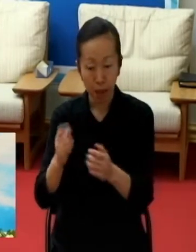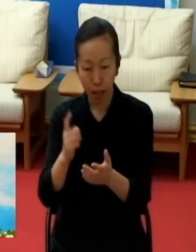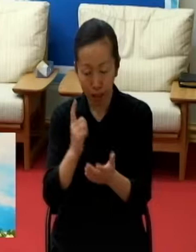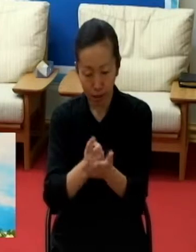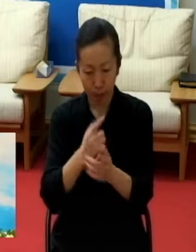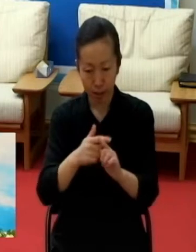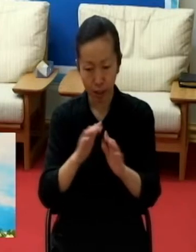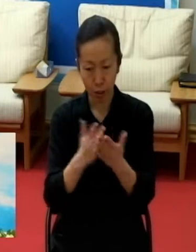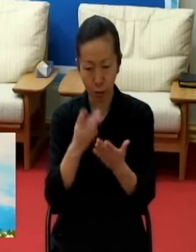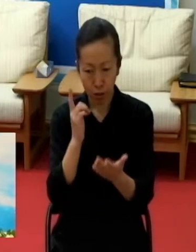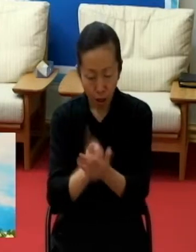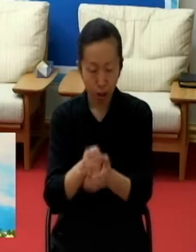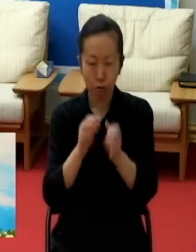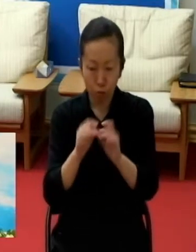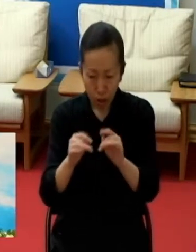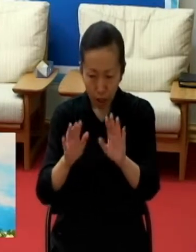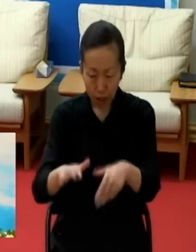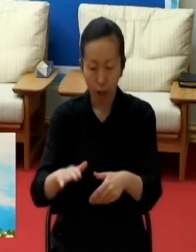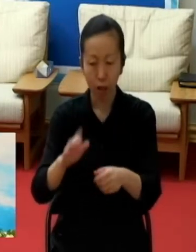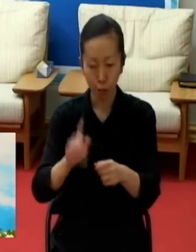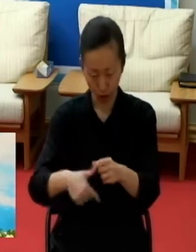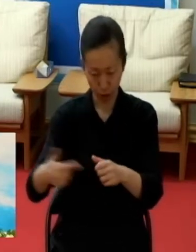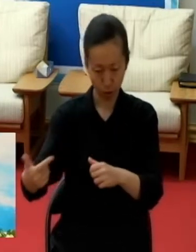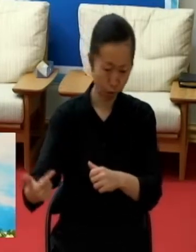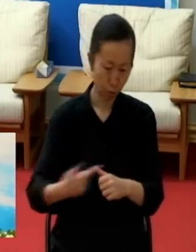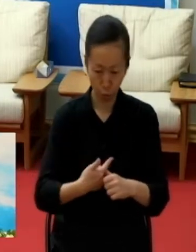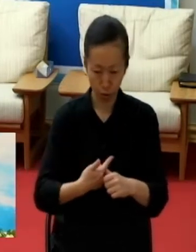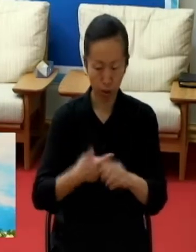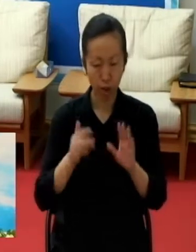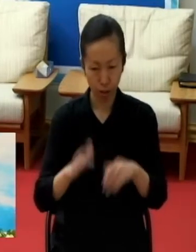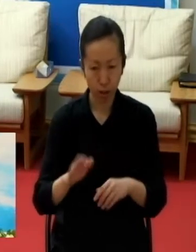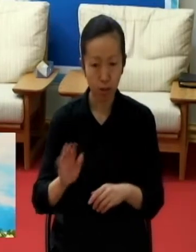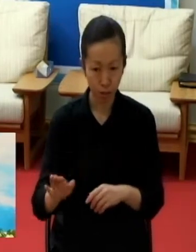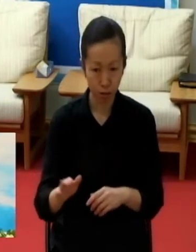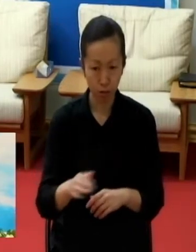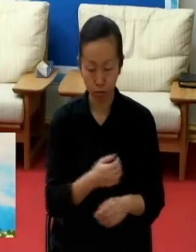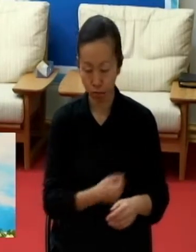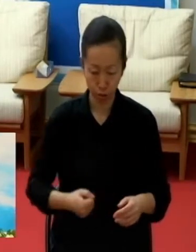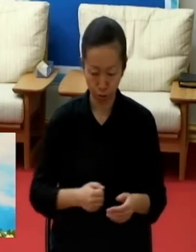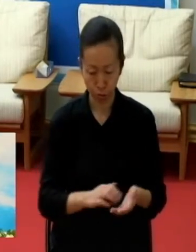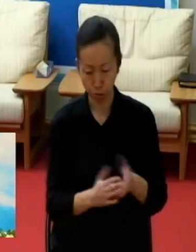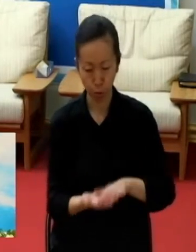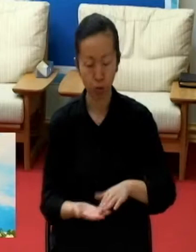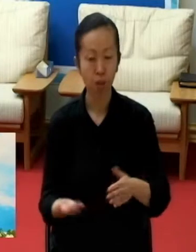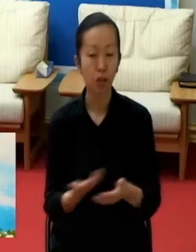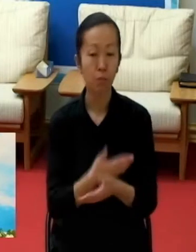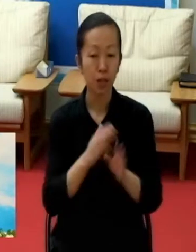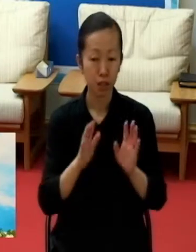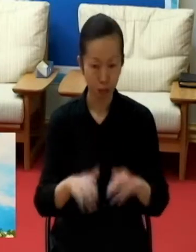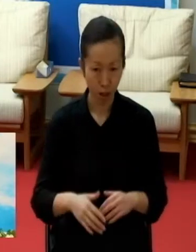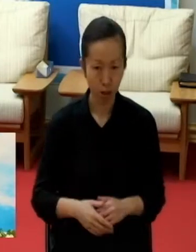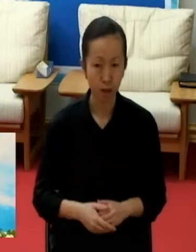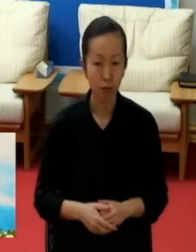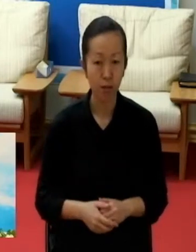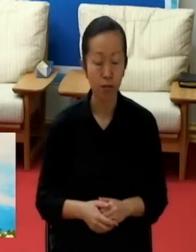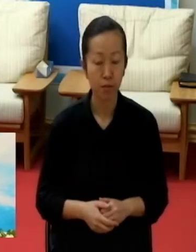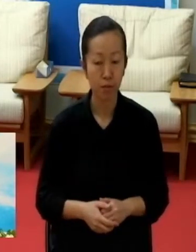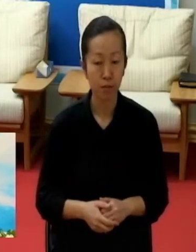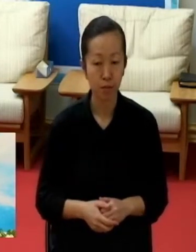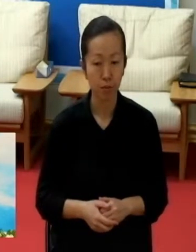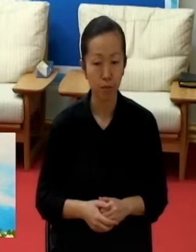て殺されました 그리고 또 우리가 일본에